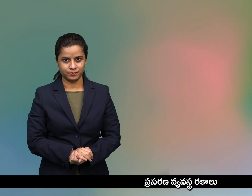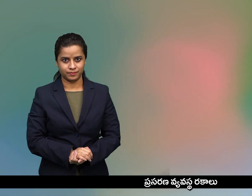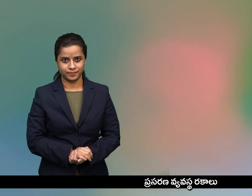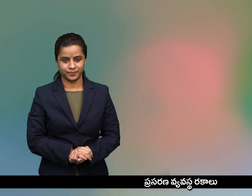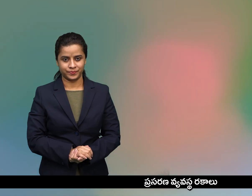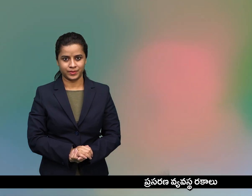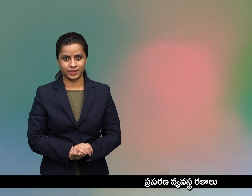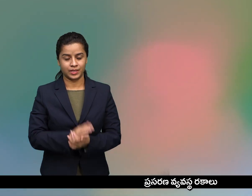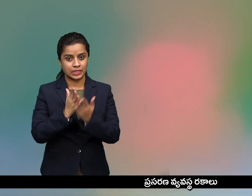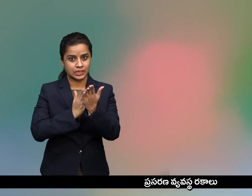ప్రసరణ వ్యవస్థ రకాలు.